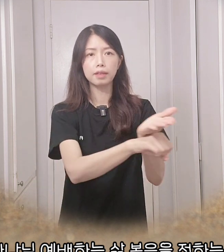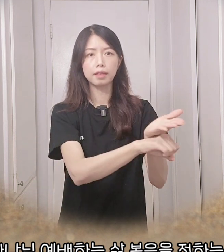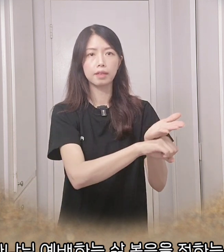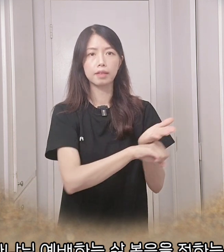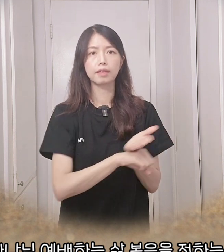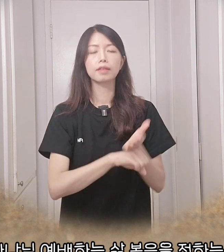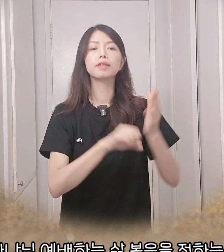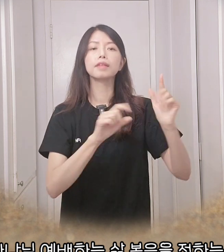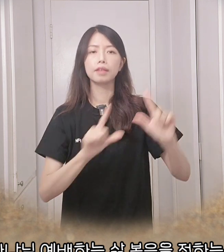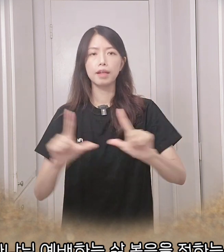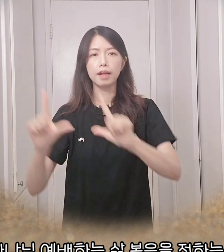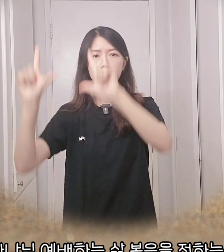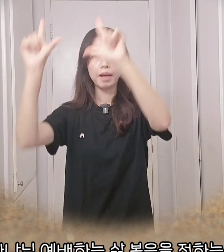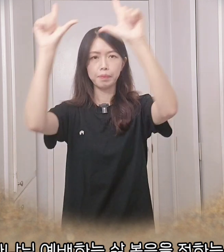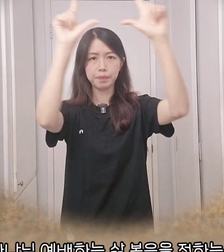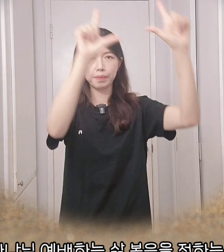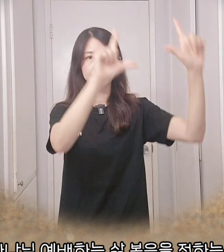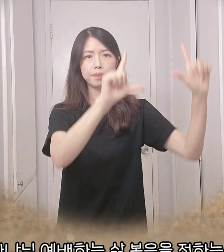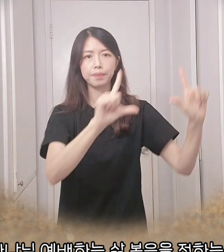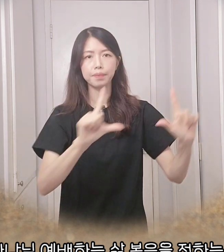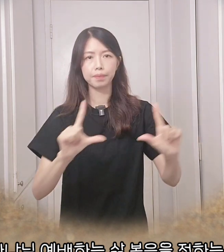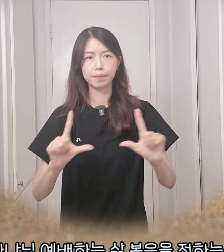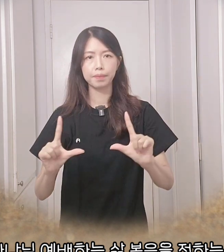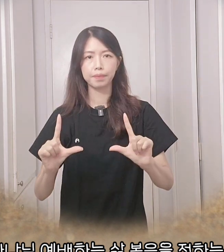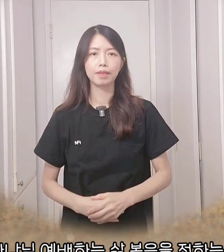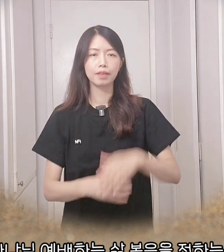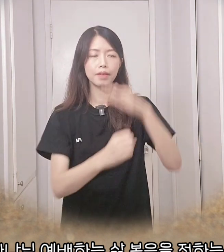전하는 삶.